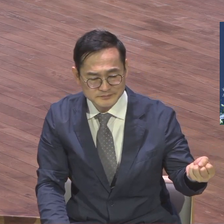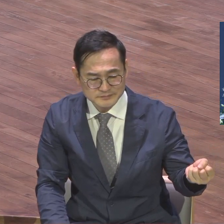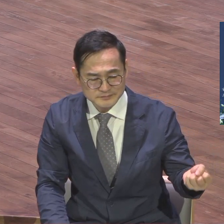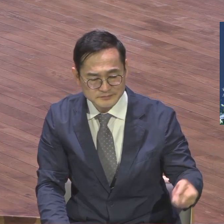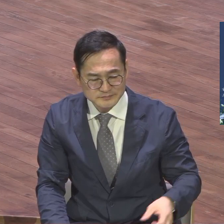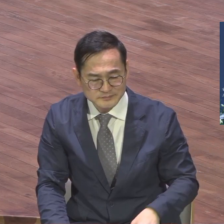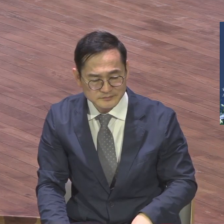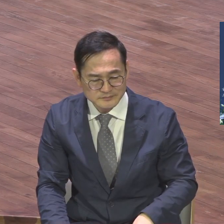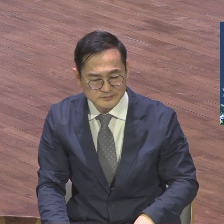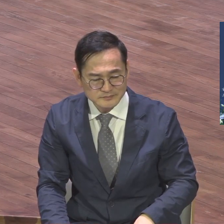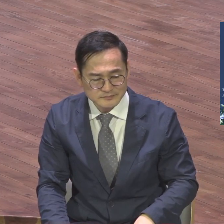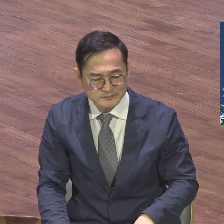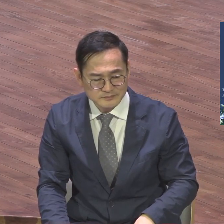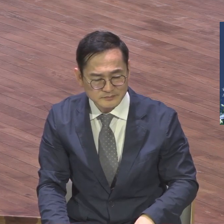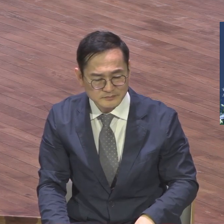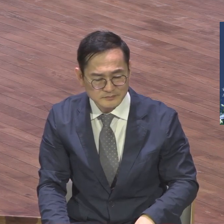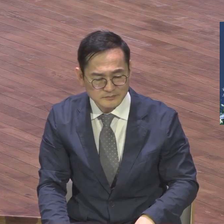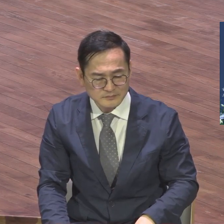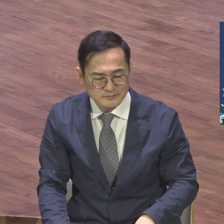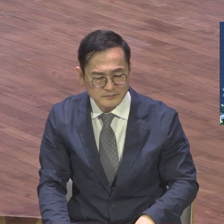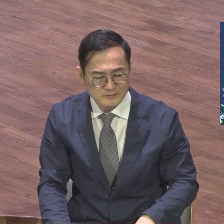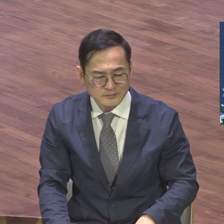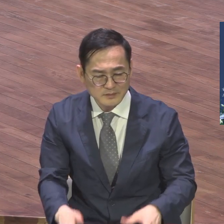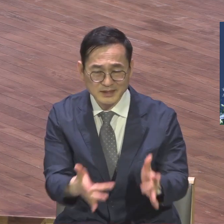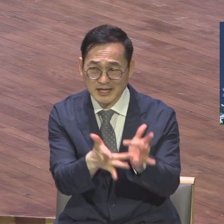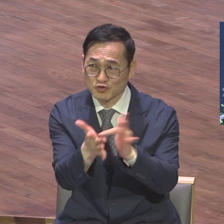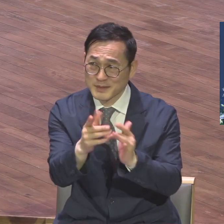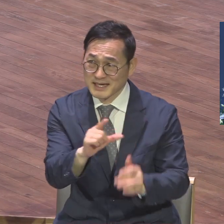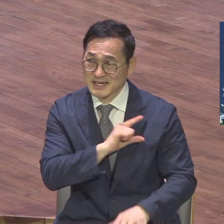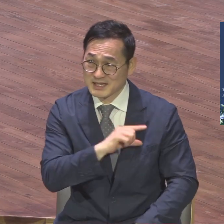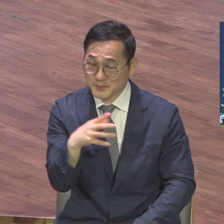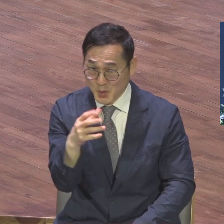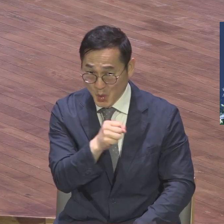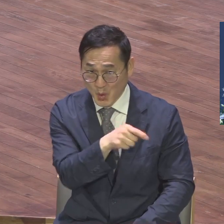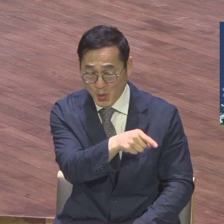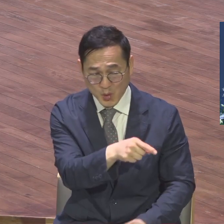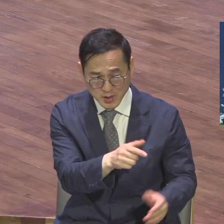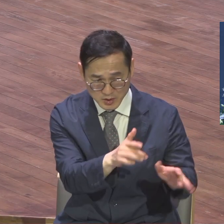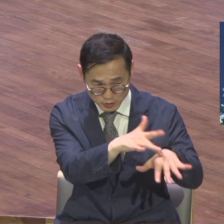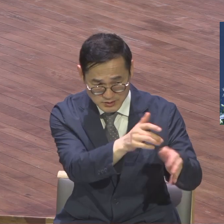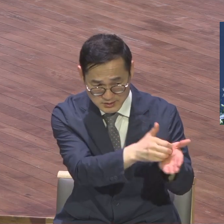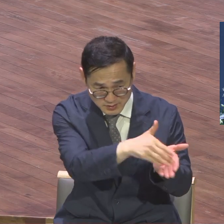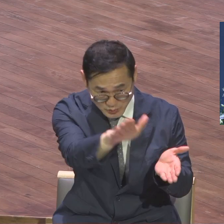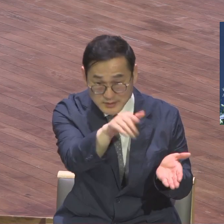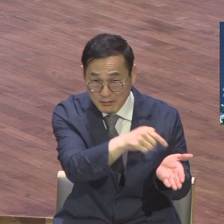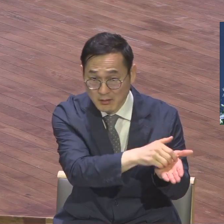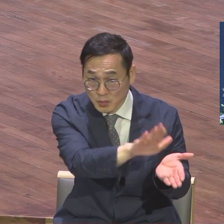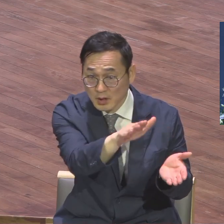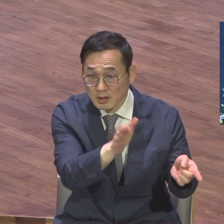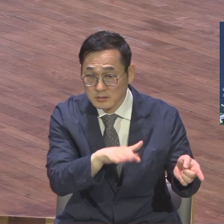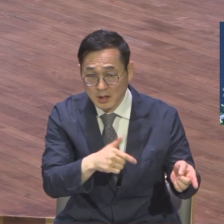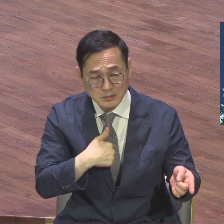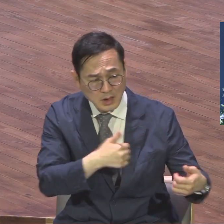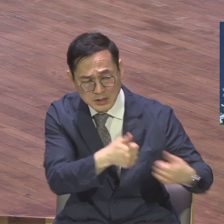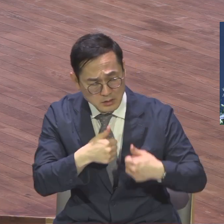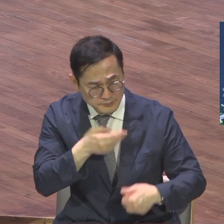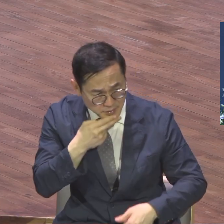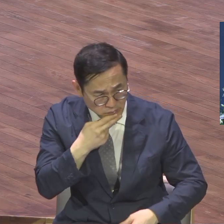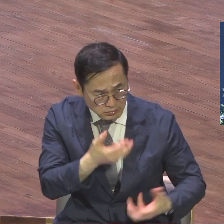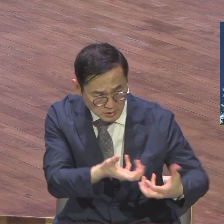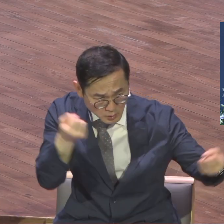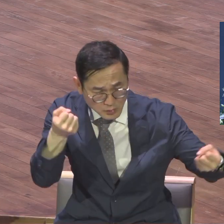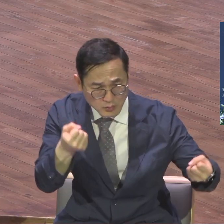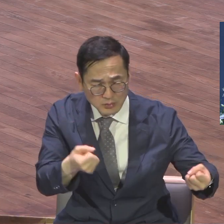사람이 예수님의 이름으로 귀신을 쫓아낸 것은 합당하지 않다고 생각했지. 그래서